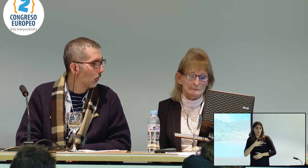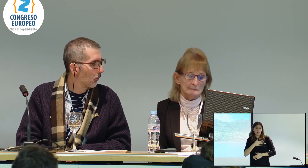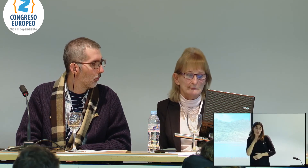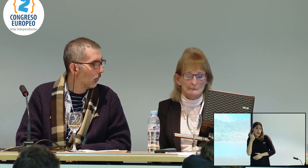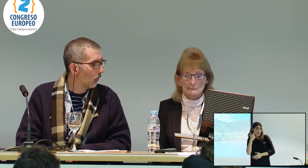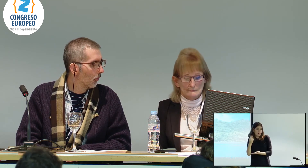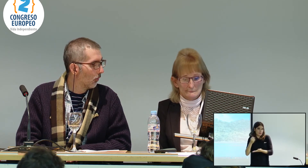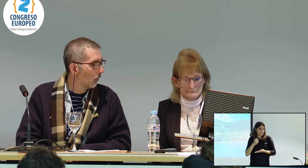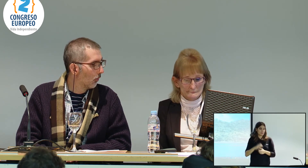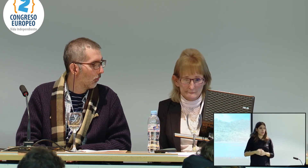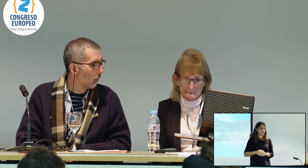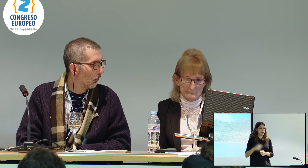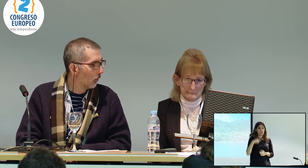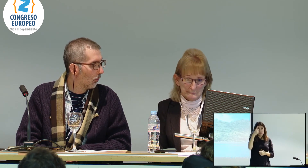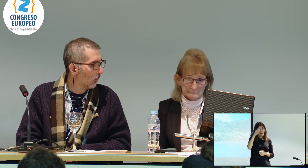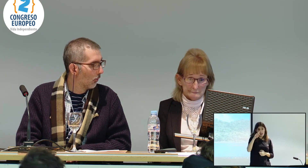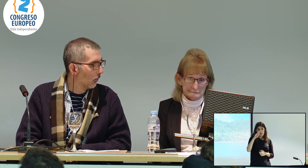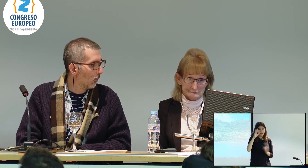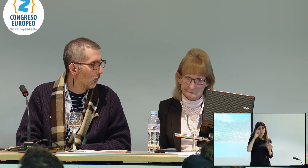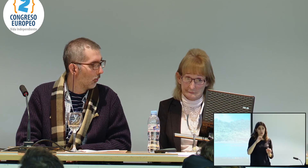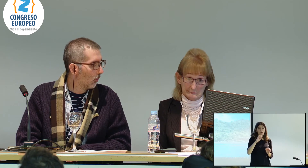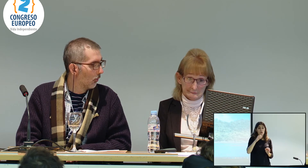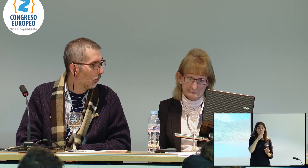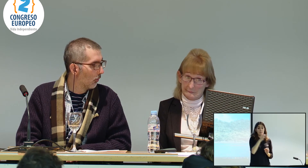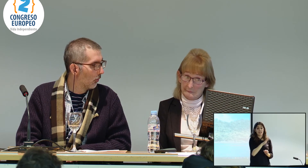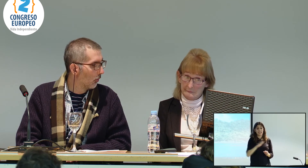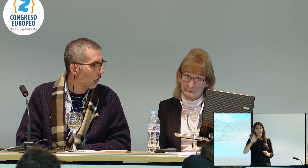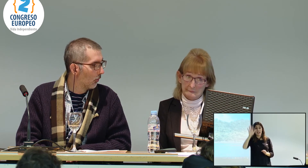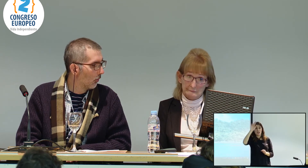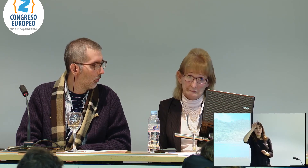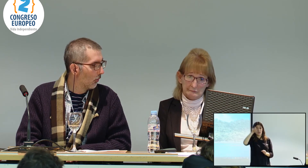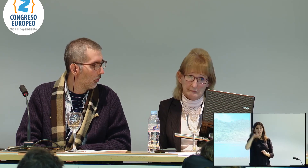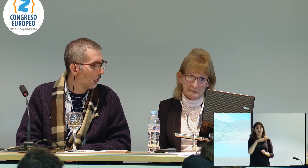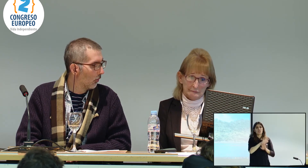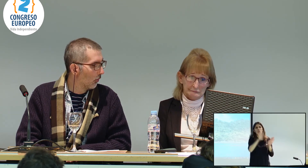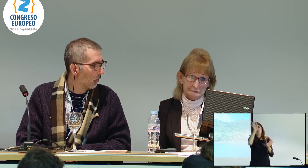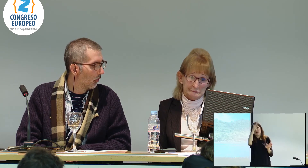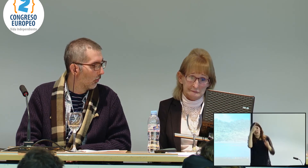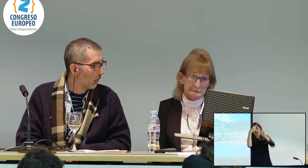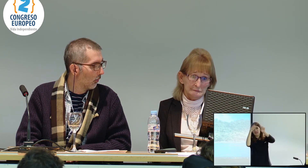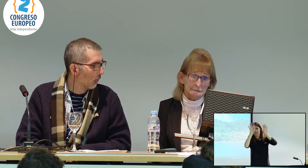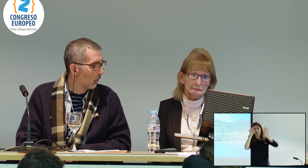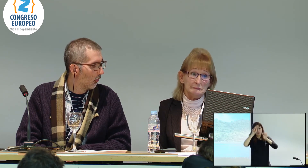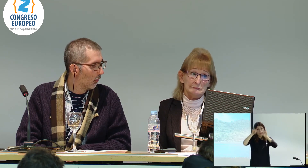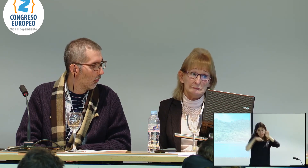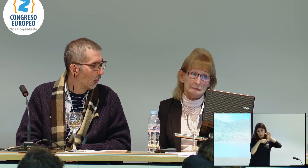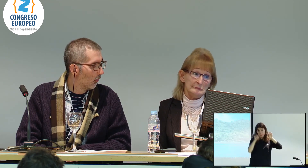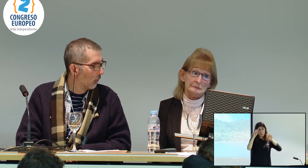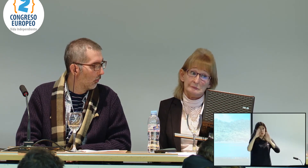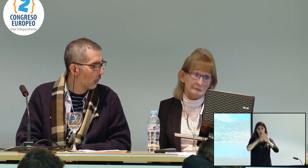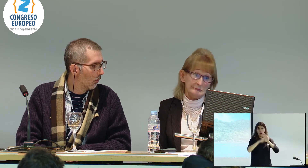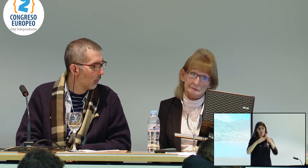corresponden. Ya sabía que en toda la cuenca del Mediterráneo, excepto Barcelona, no encontraría un programa de